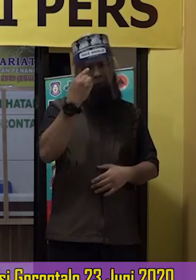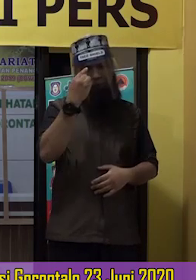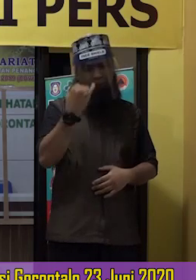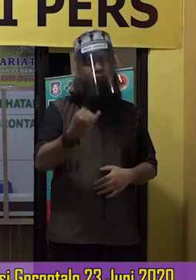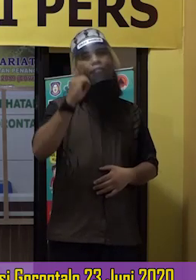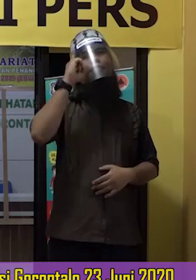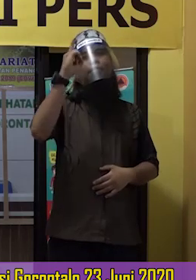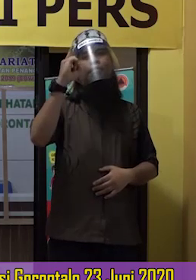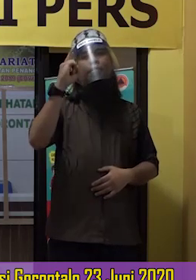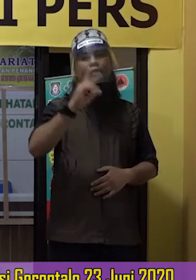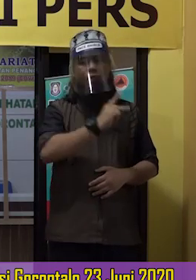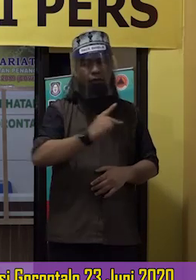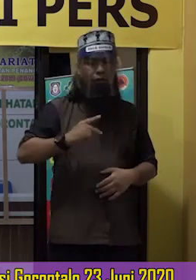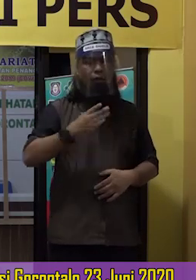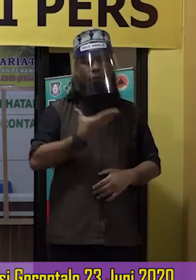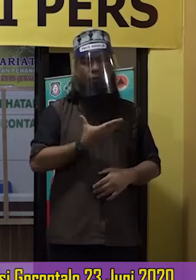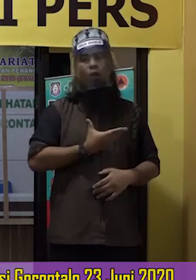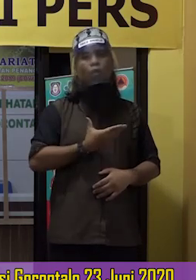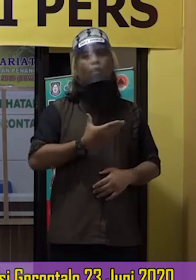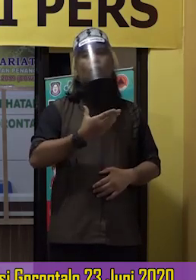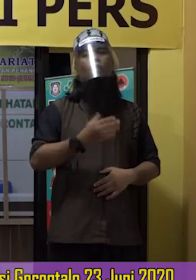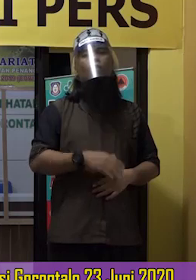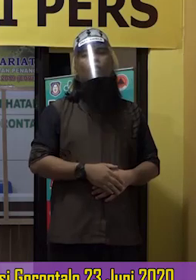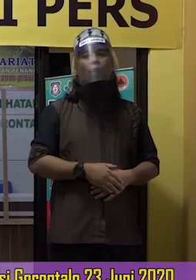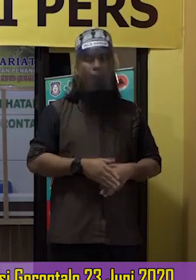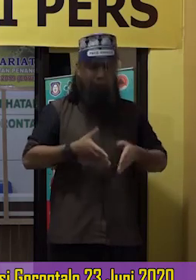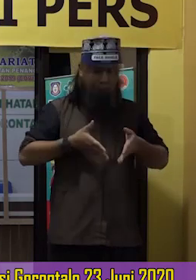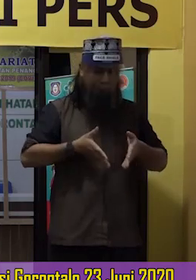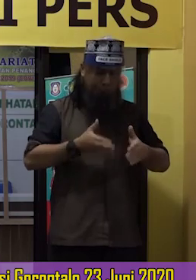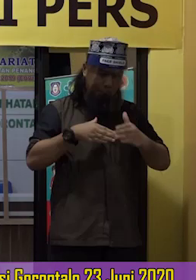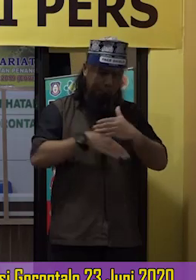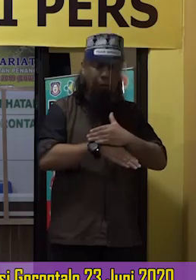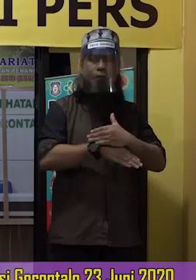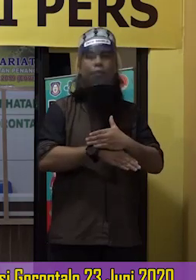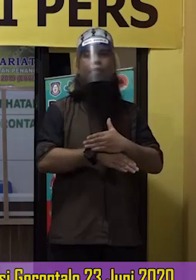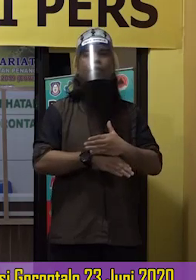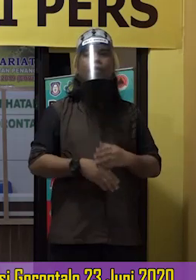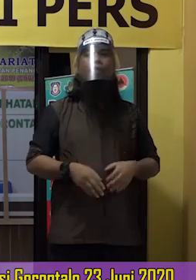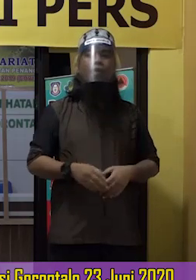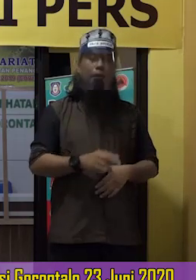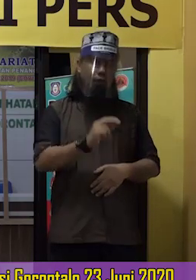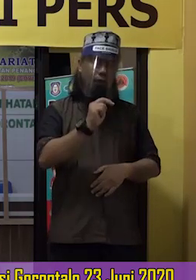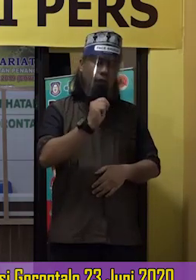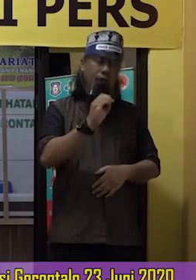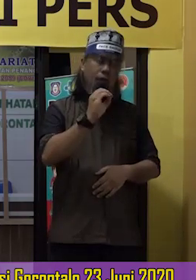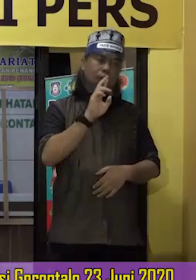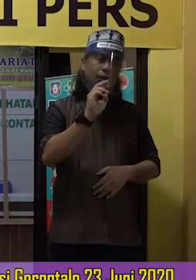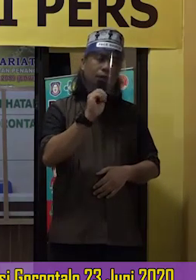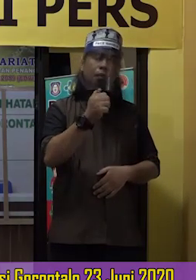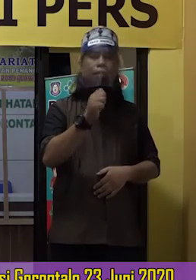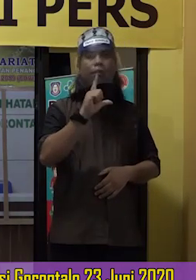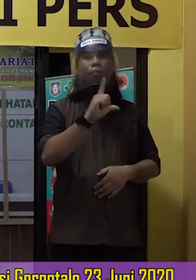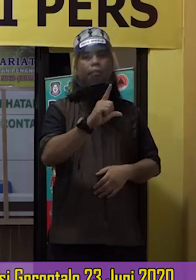pada transisi ini, Pemda Provinsi Gorontalo dan Pemda Kabupaten